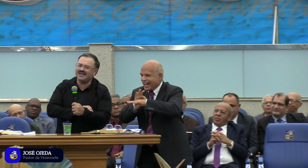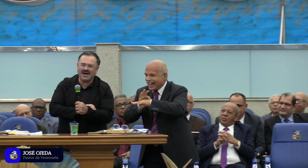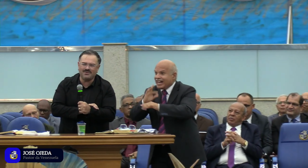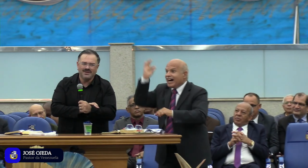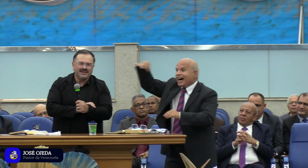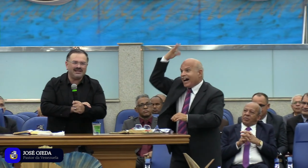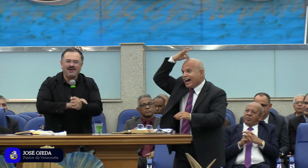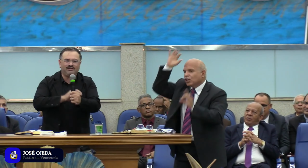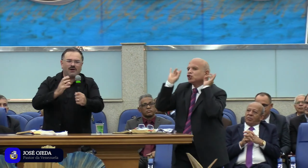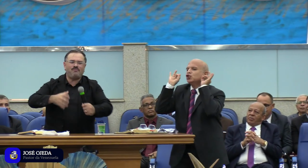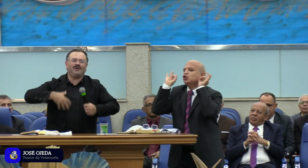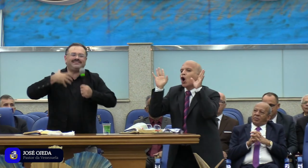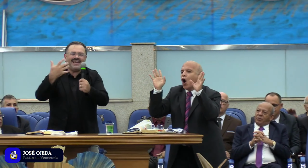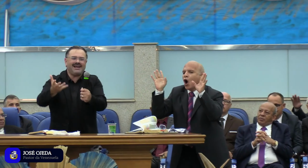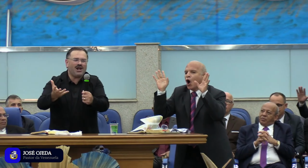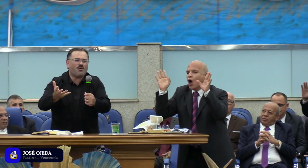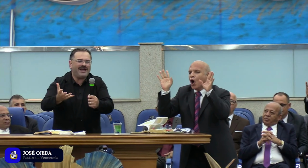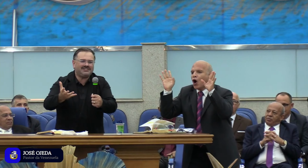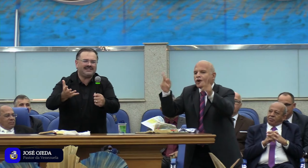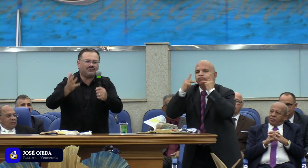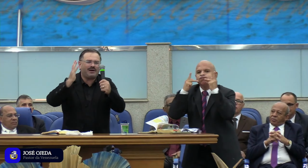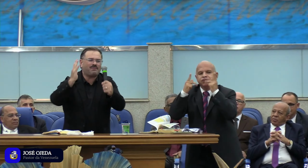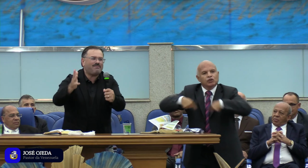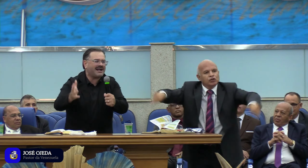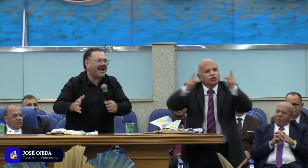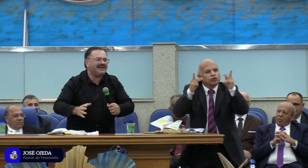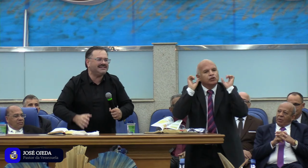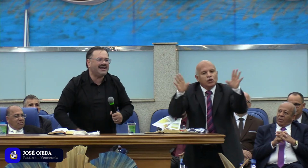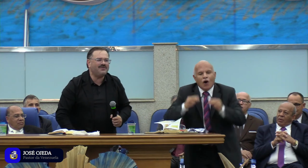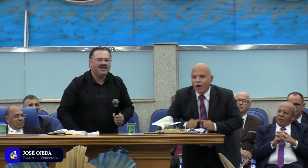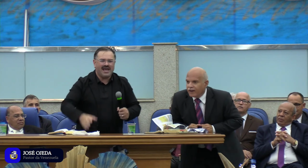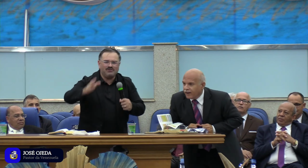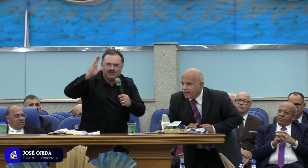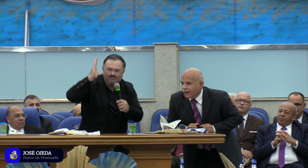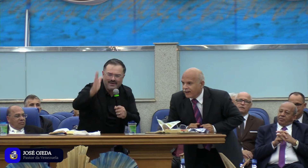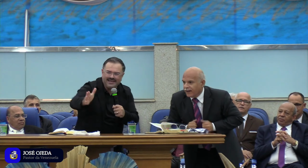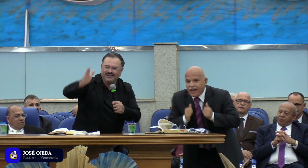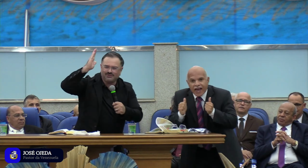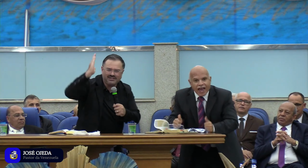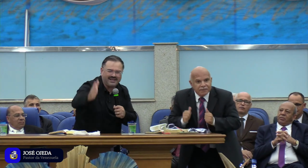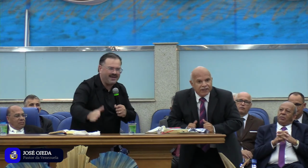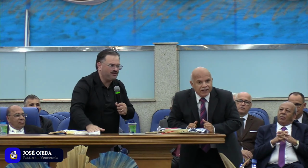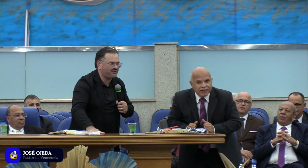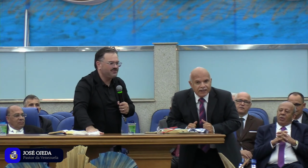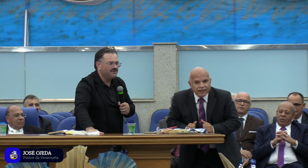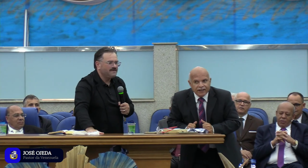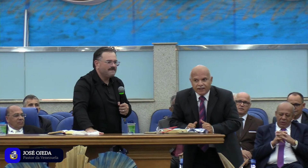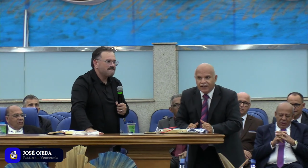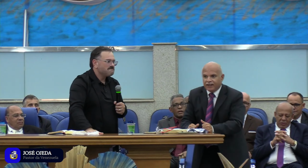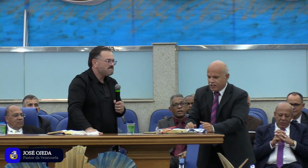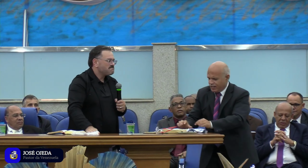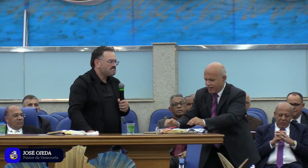qualificação, não é o teu poder eloquente da tua própria carne, não. É o Espírito de Deus.